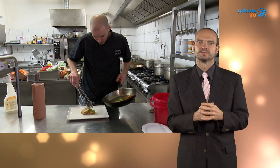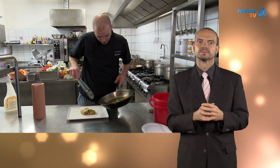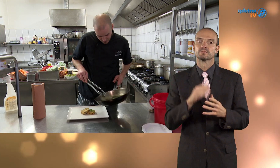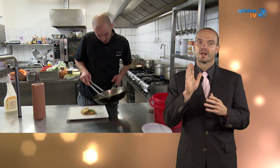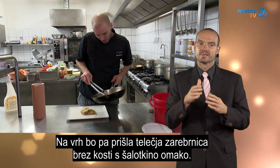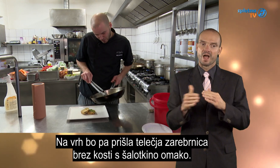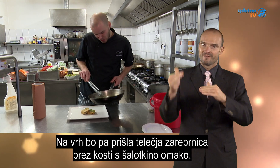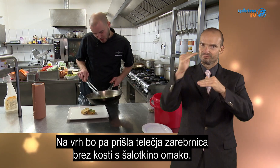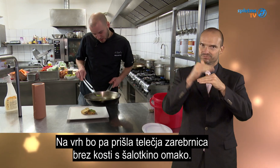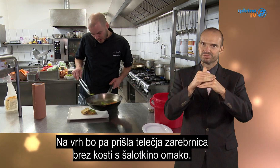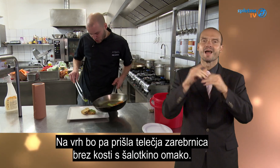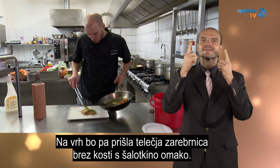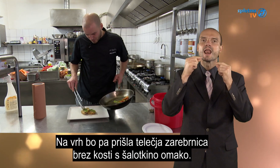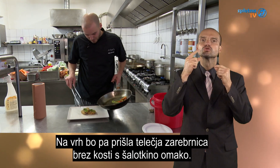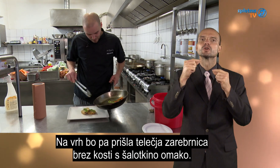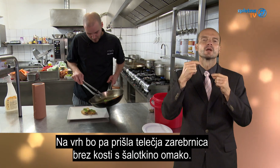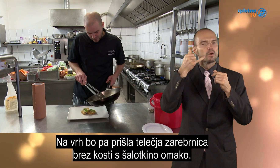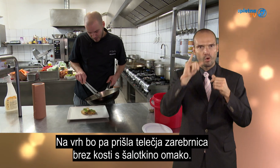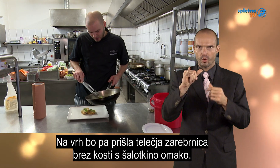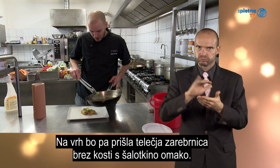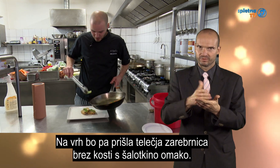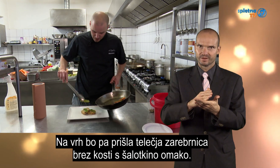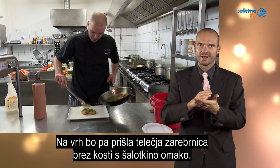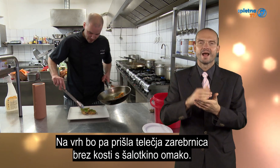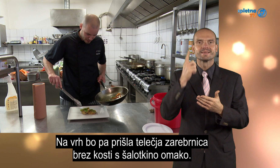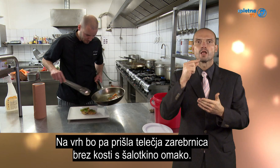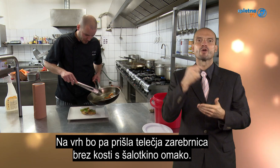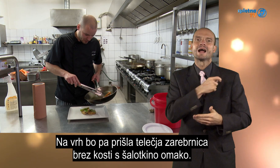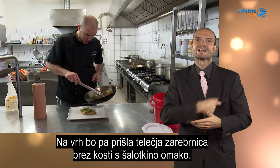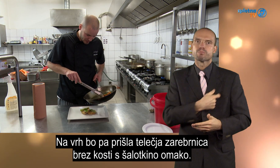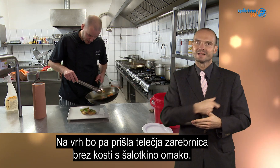Na vrh bo pa prišla telečji roast beef, teleča zarebrnica, brez kosti,